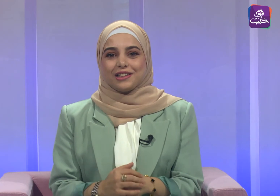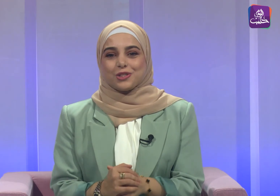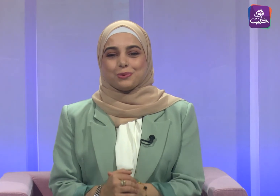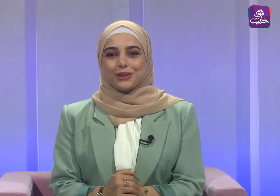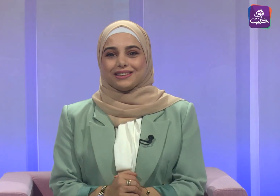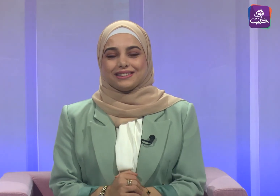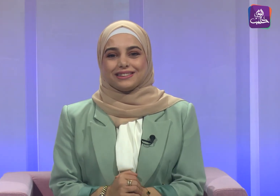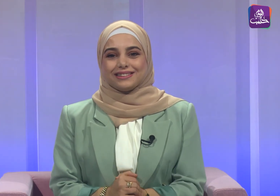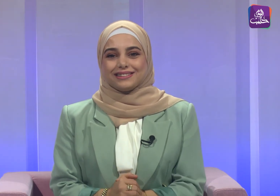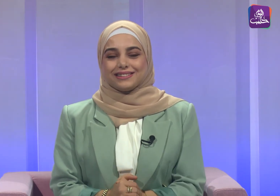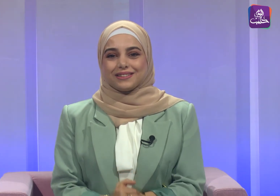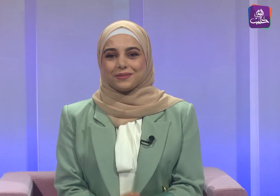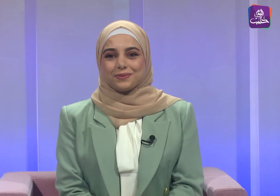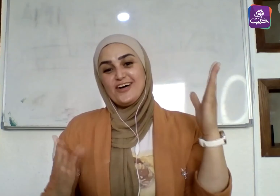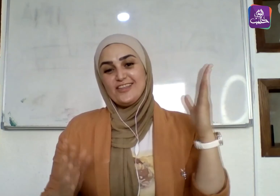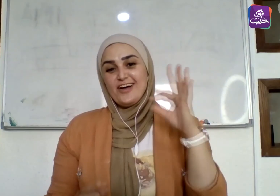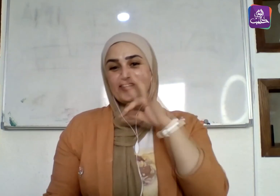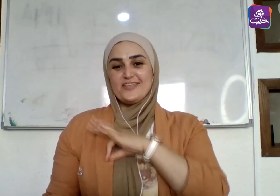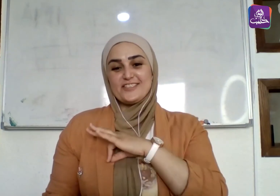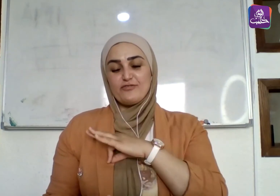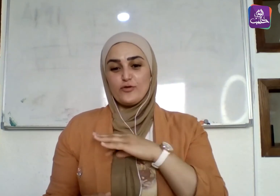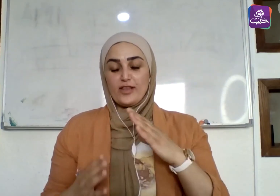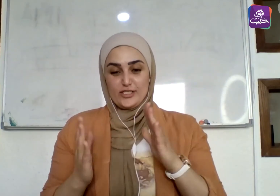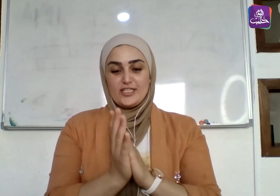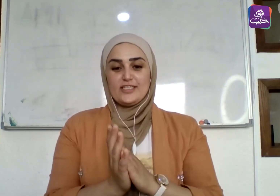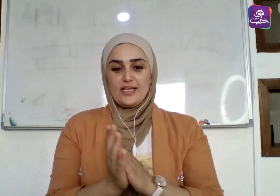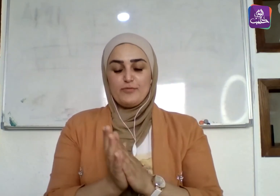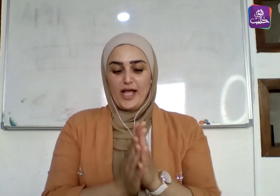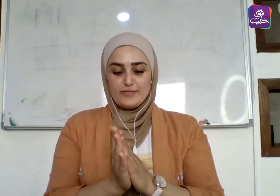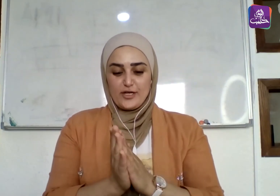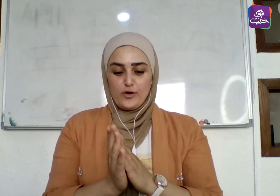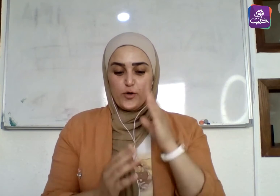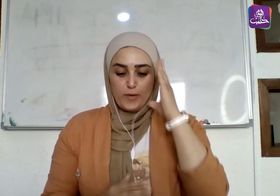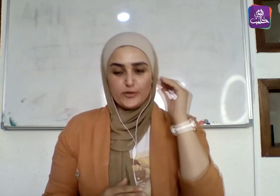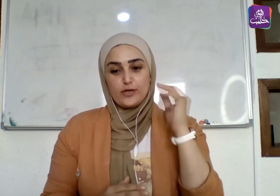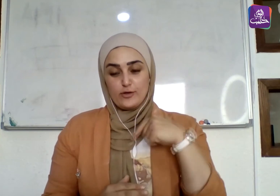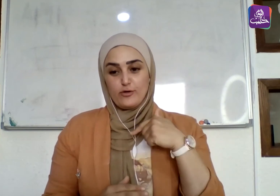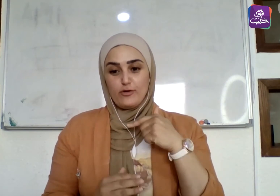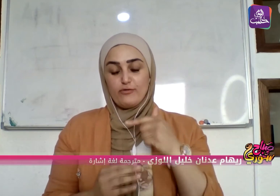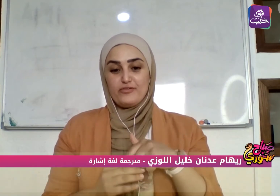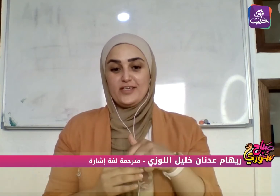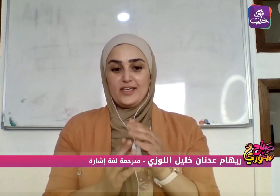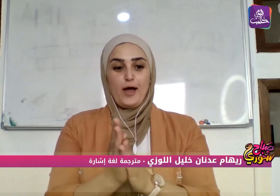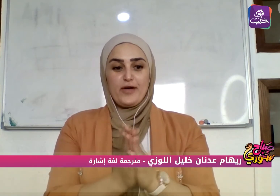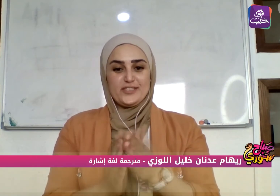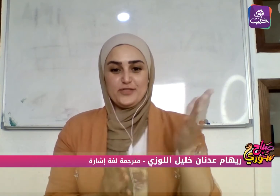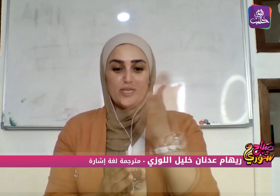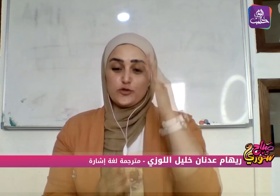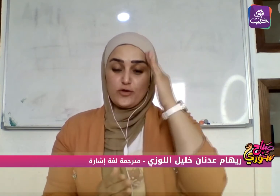أسبوع، فان شاء الله الكل يستفيد، وانا جد متحمسه ومبسوط انه في حماس من جهتي. شكرا